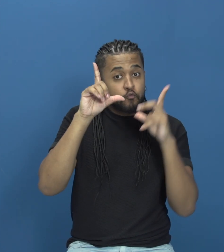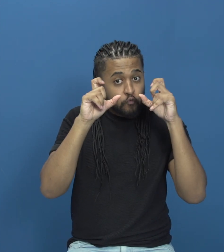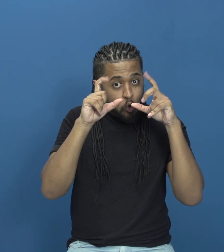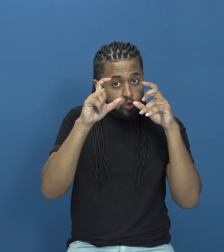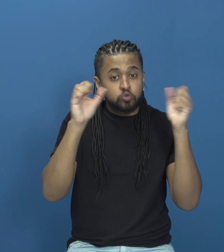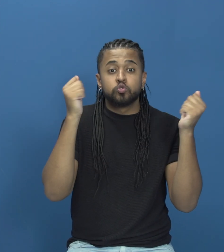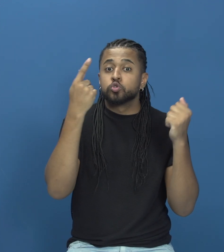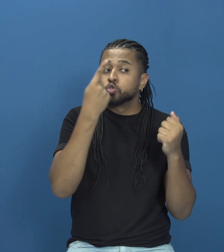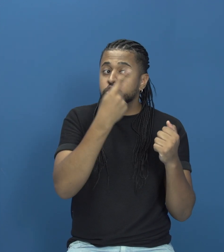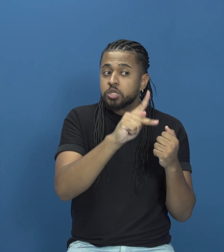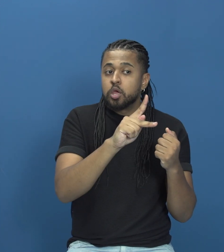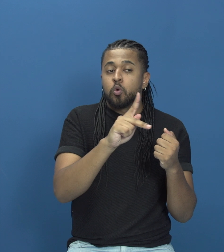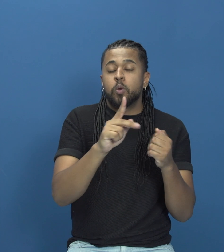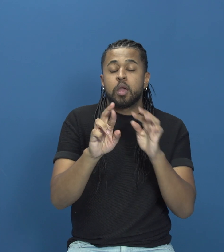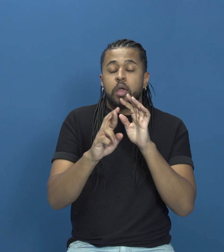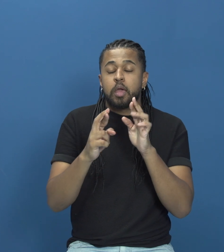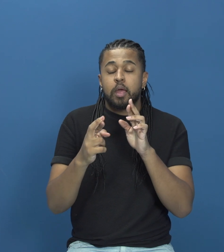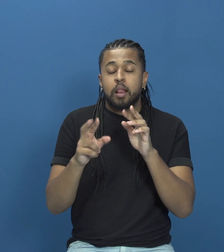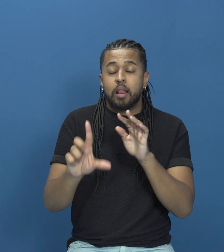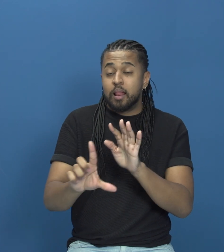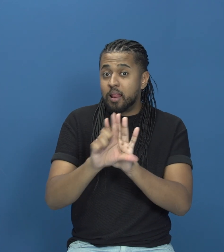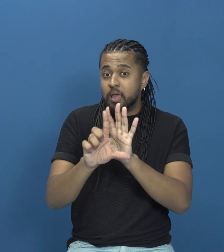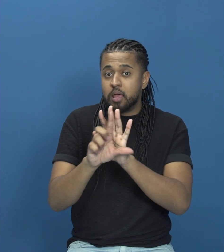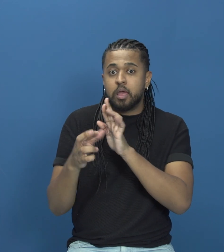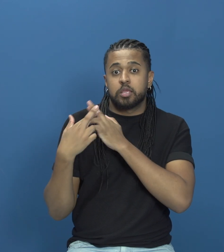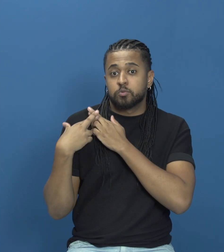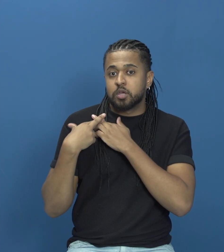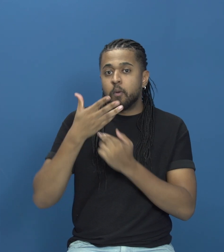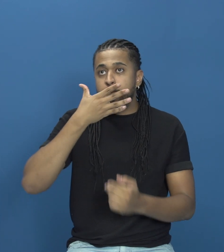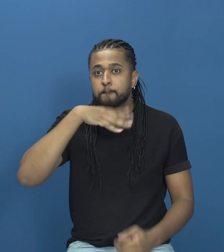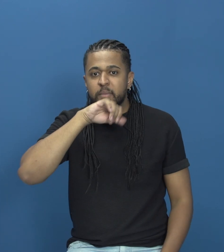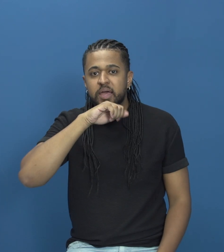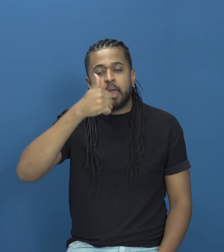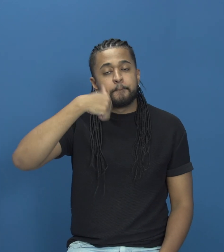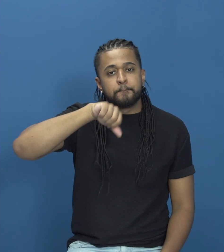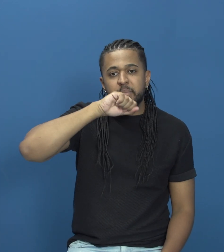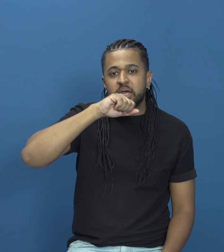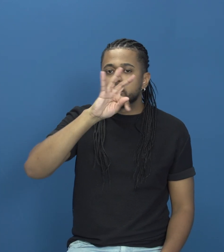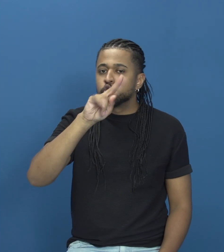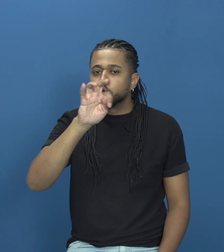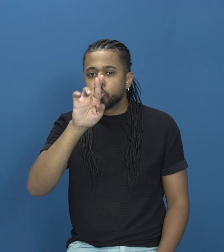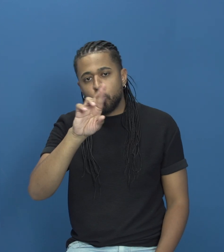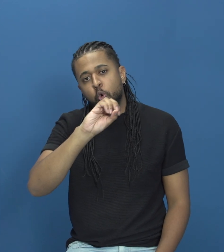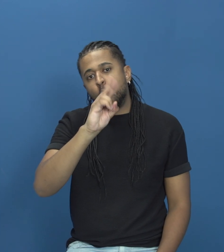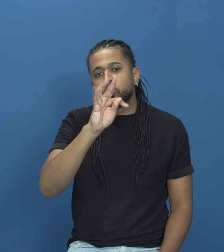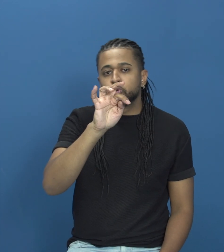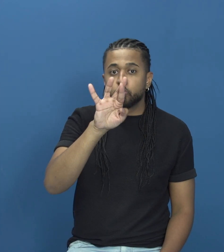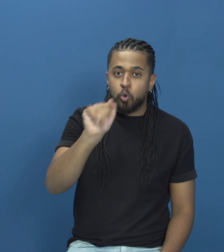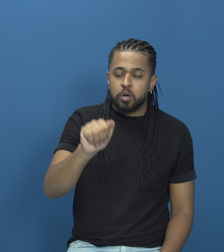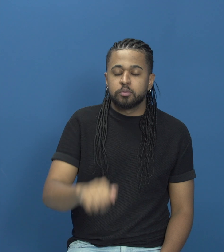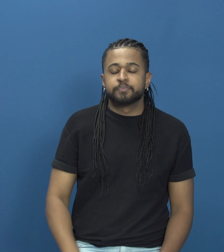foto de seu representante legal. Abre parênteses. Pai, mãe, tutor ou tutora. Fecha